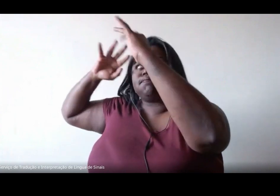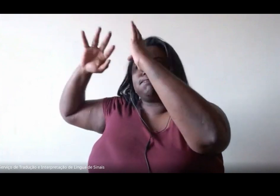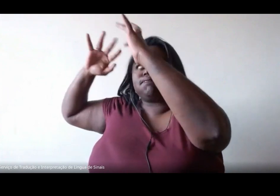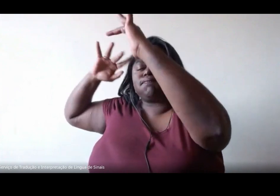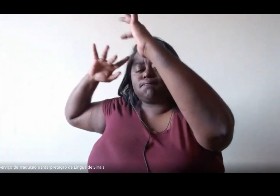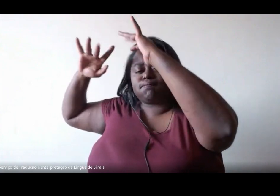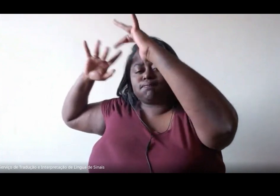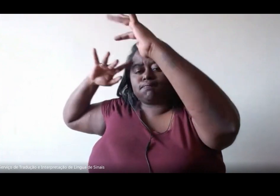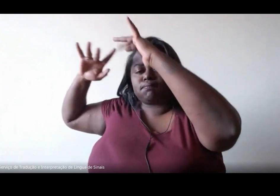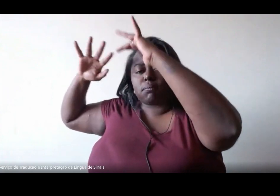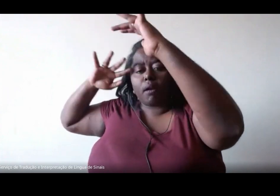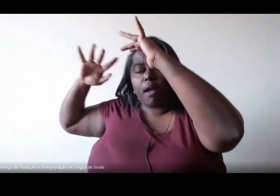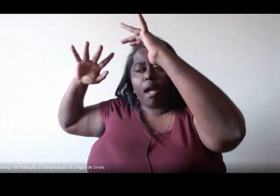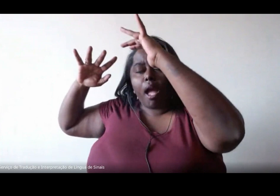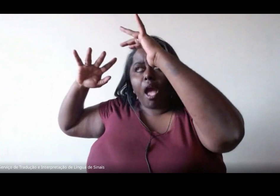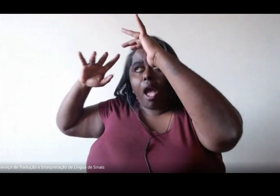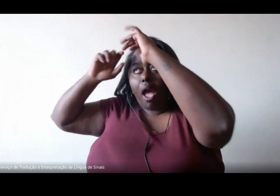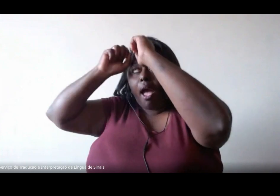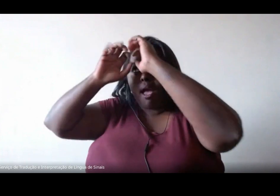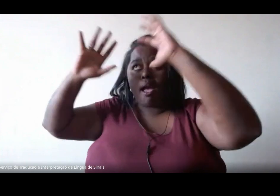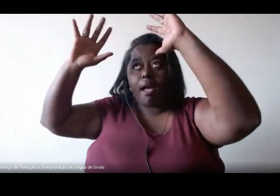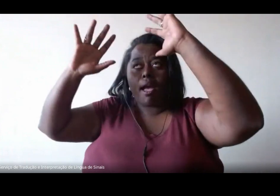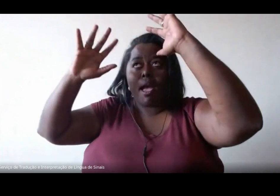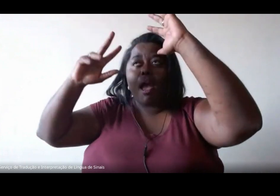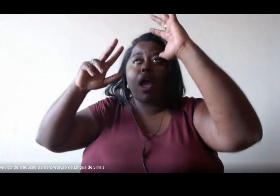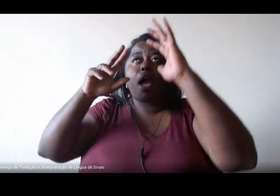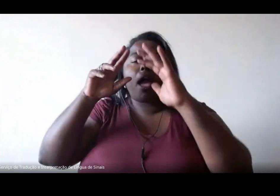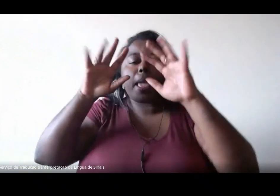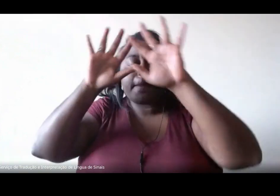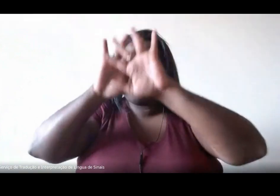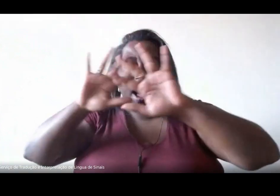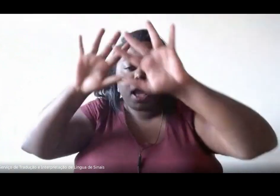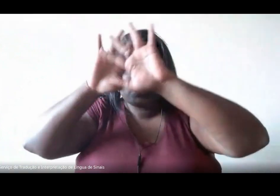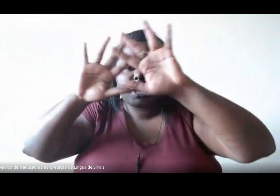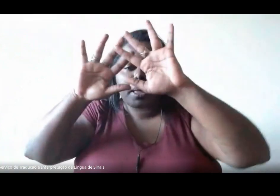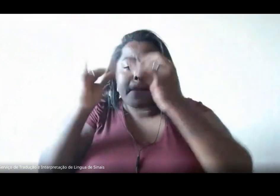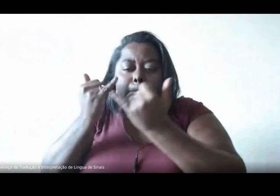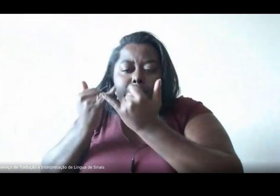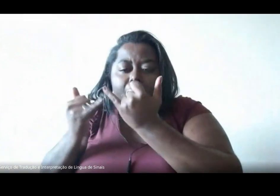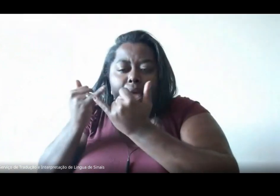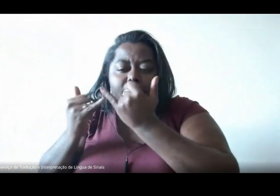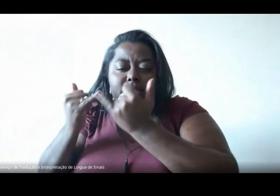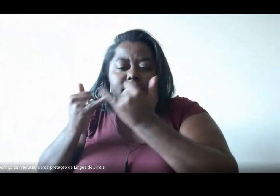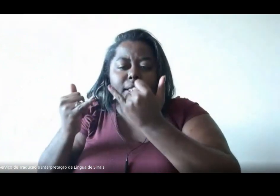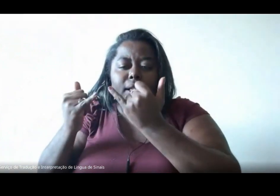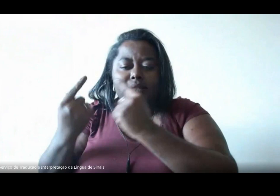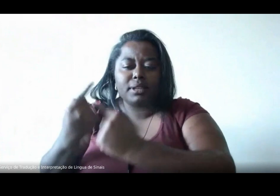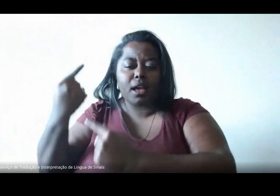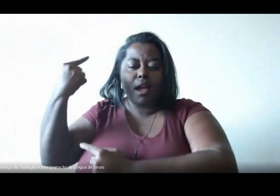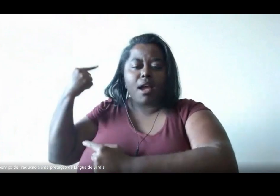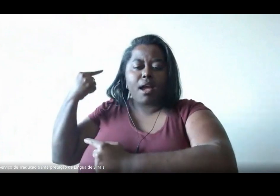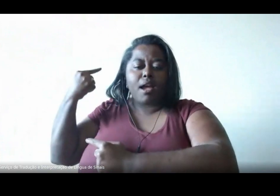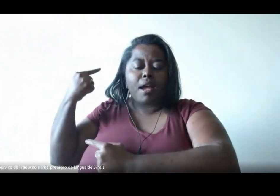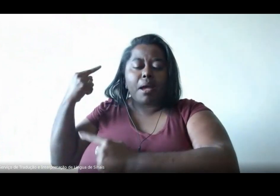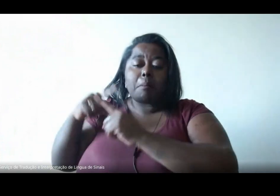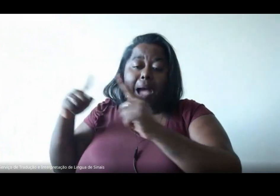e acabamos por construir imagens que se parecem, mas que podem ser um pouco diferentes daquelas